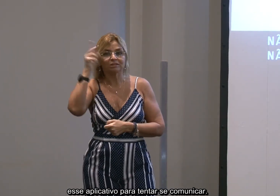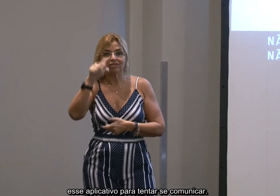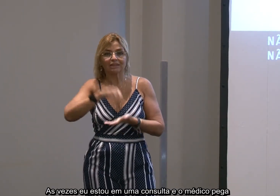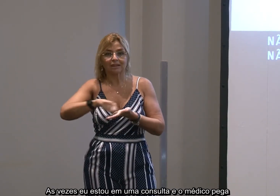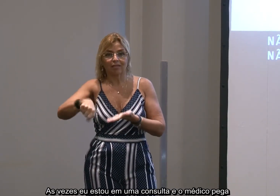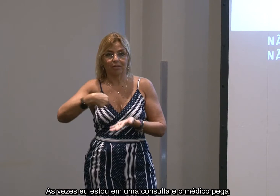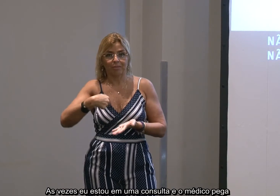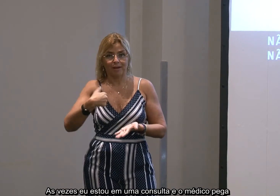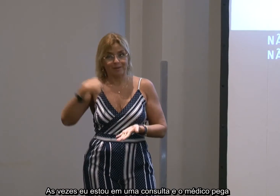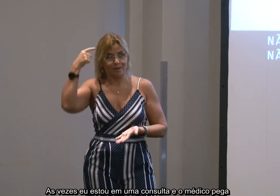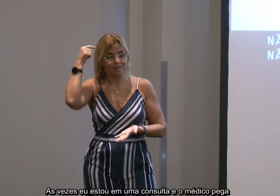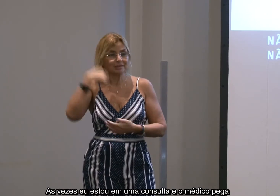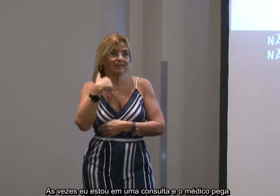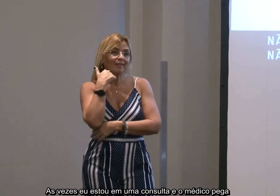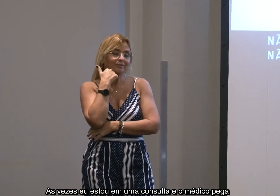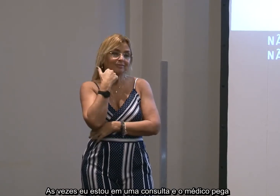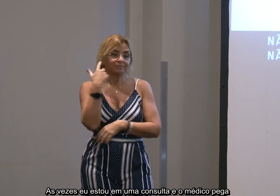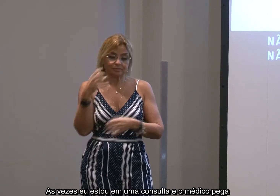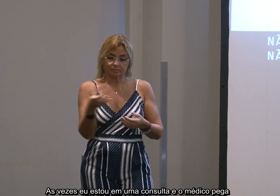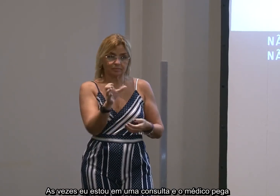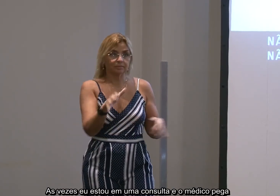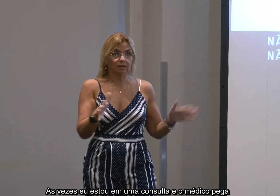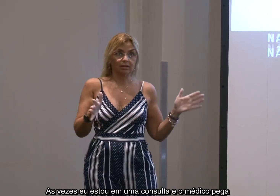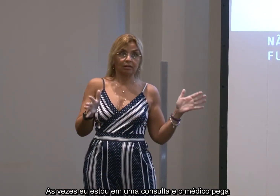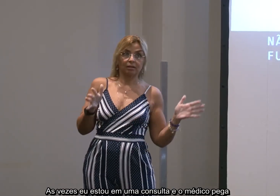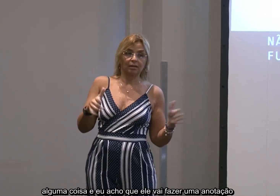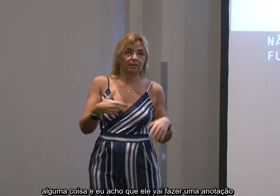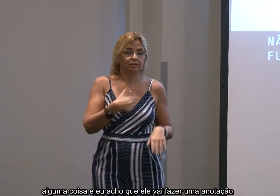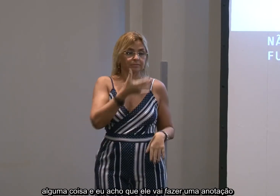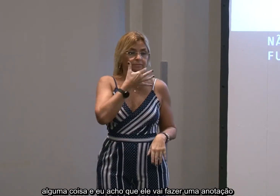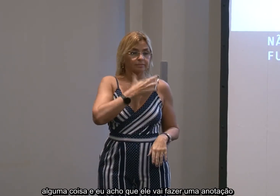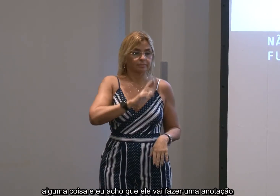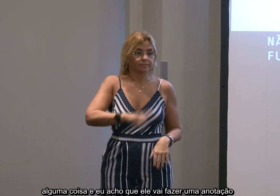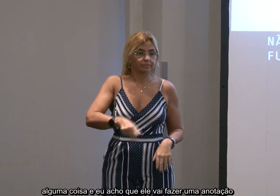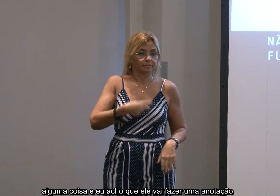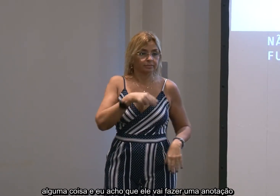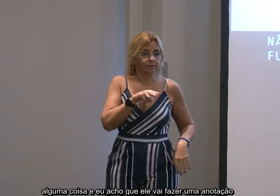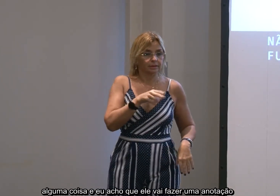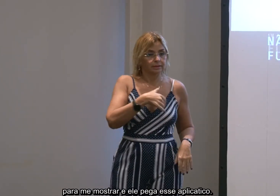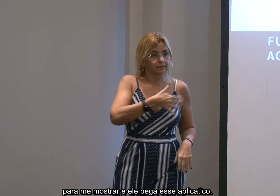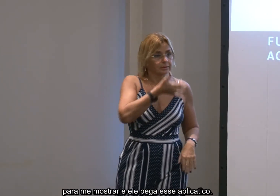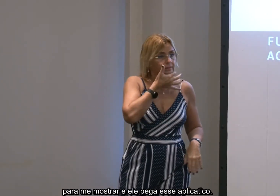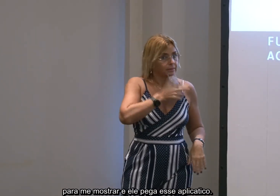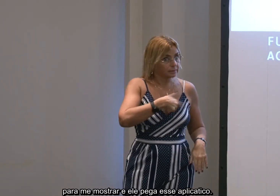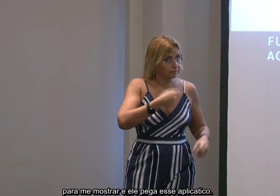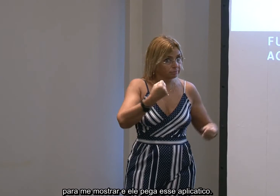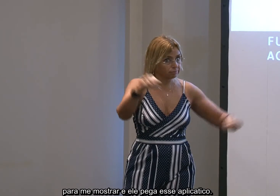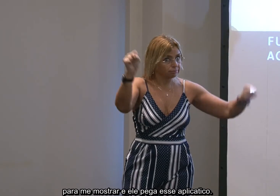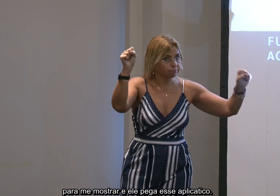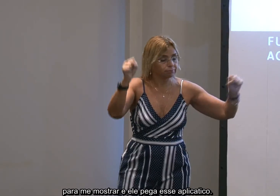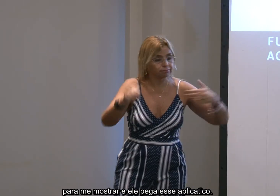comunicar. Às vezes eu estou numa consulta e o médico vai pegar alguma coisa, eu acho que ele vai fazer uma anotação para poder me mostrar, e ele pega esse aplicativo. Eu